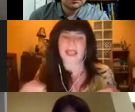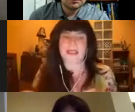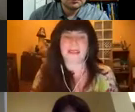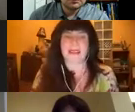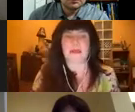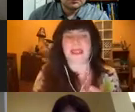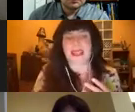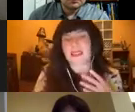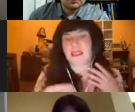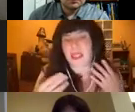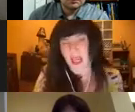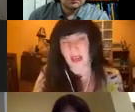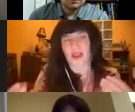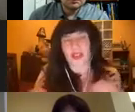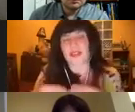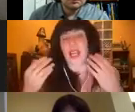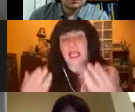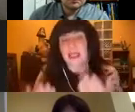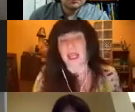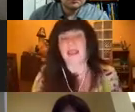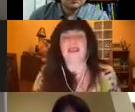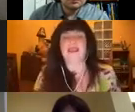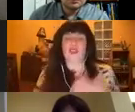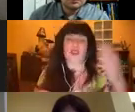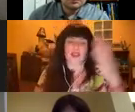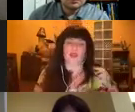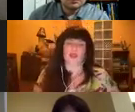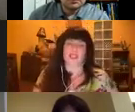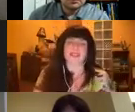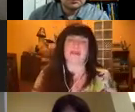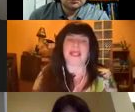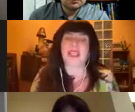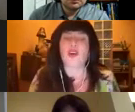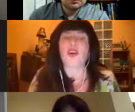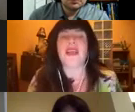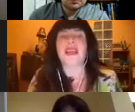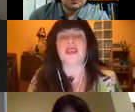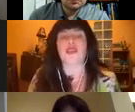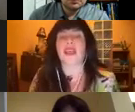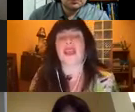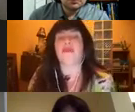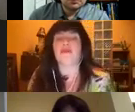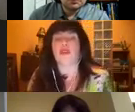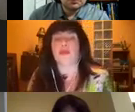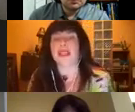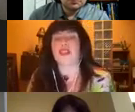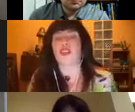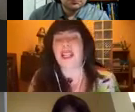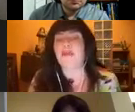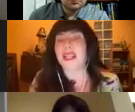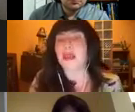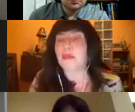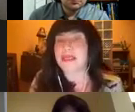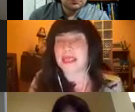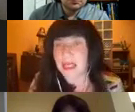que realizan sistemas de transitividad o ideacionalidad, ¿cierto?, desde el punto de vista semántico, que son formas